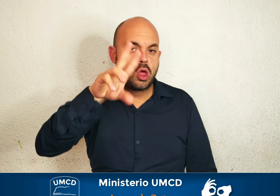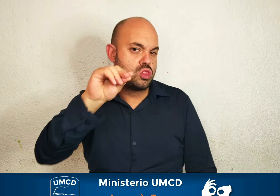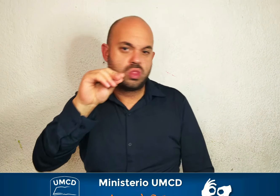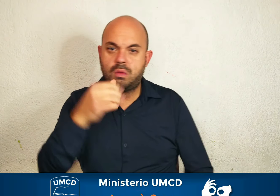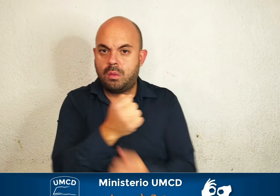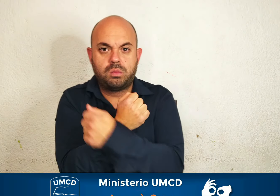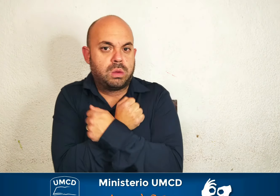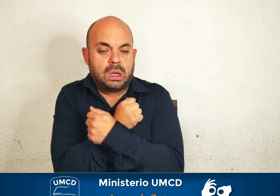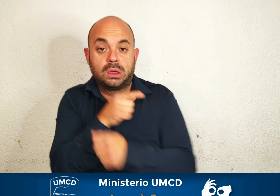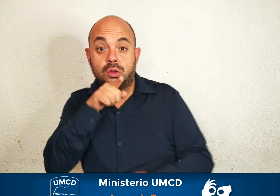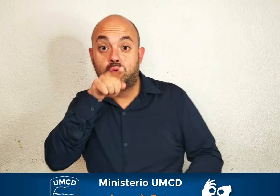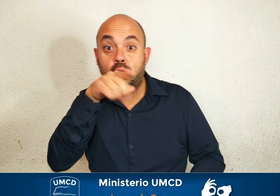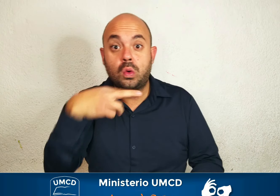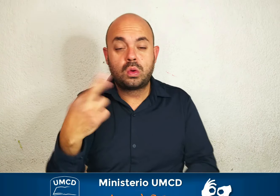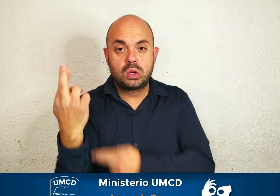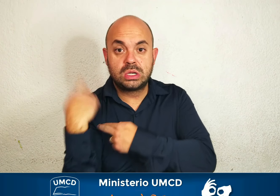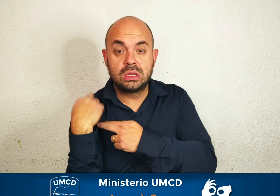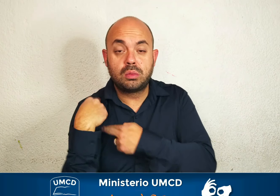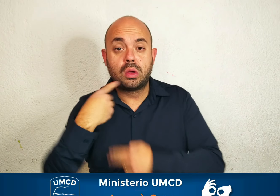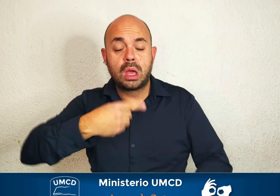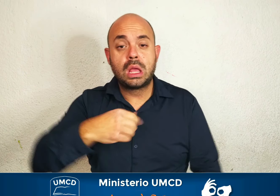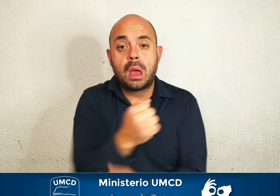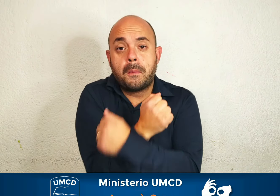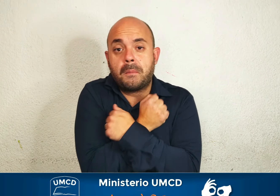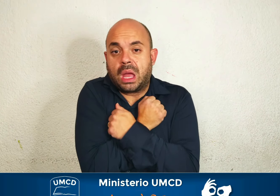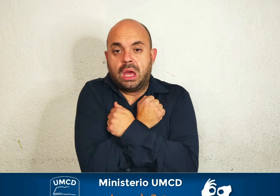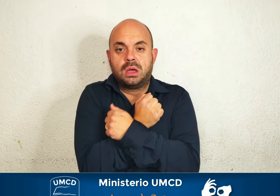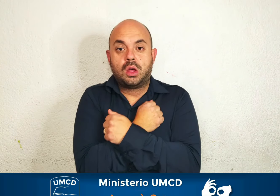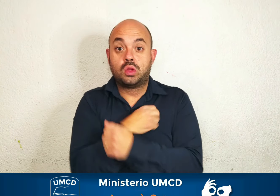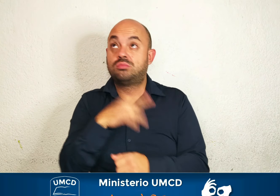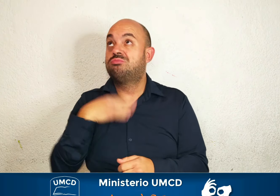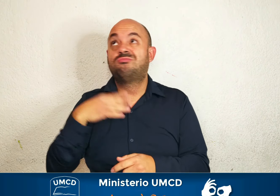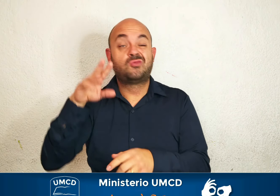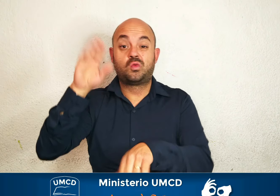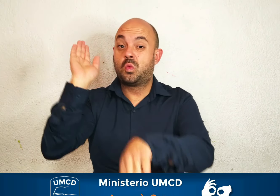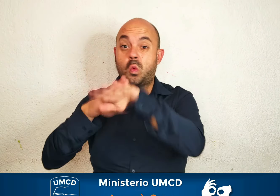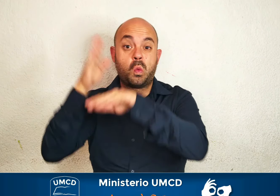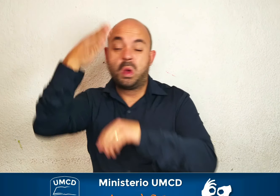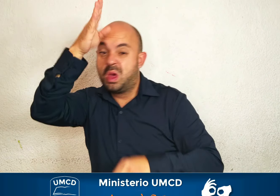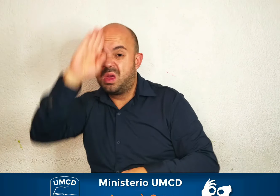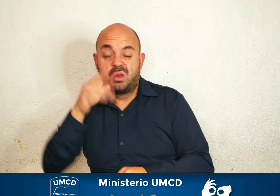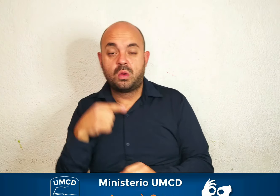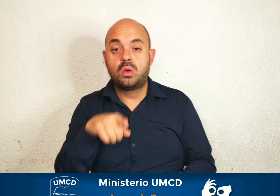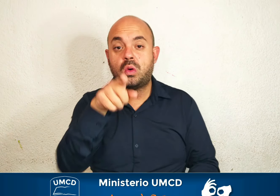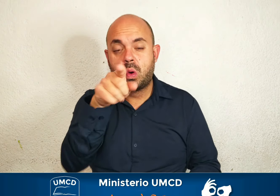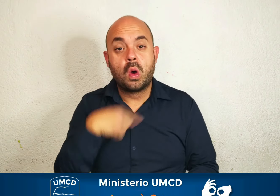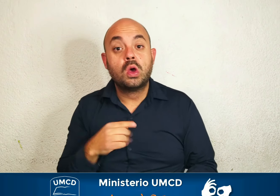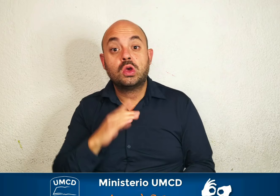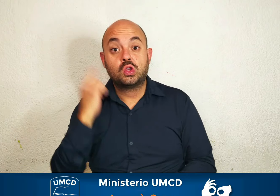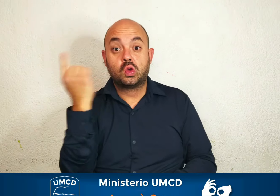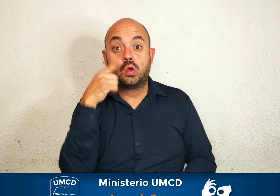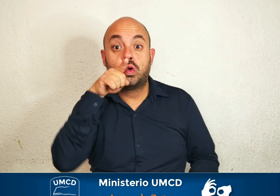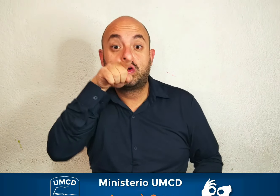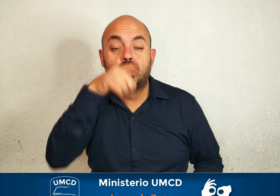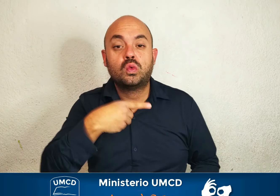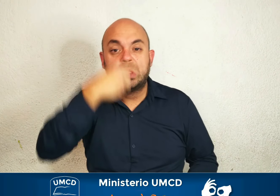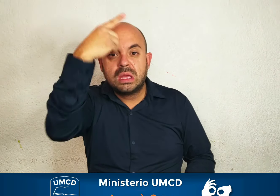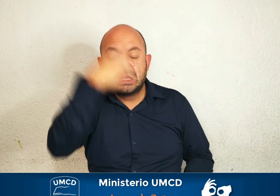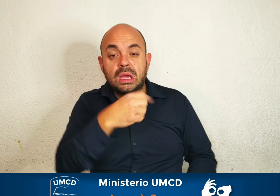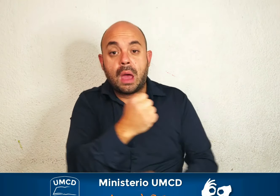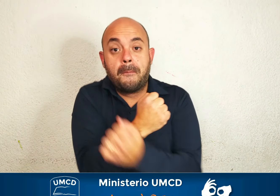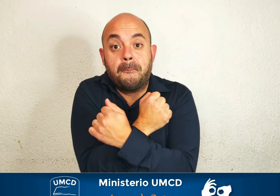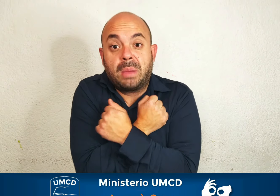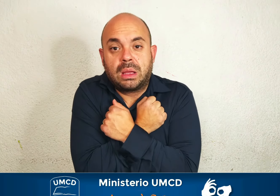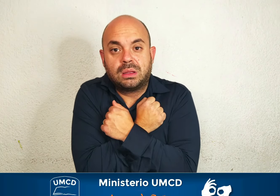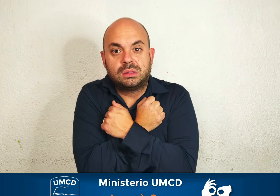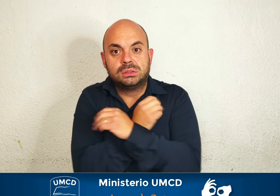da esa respuesta al escriba, el escriba ya no sabía ni qué decir, porque el Señor acabó de describirle exactamente